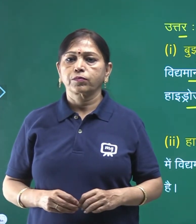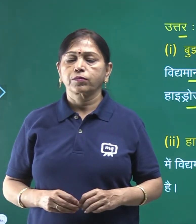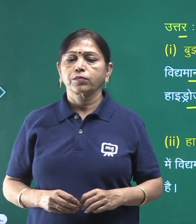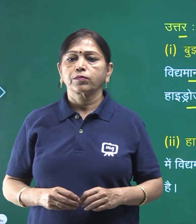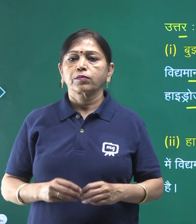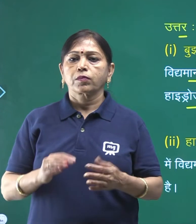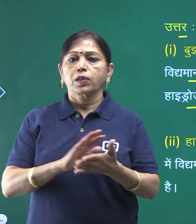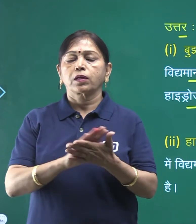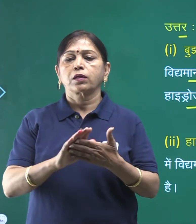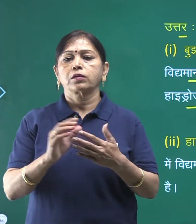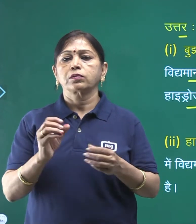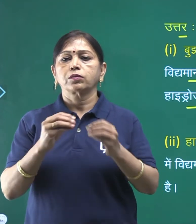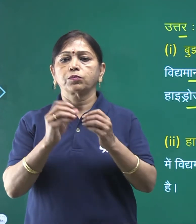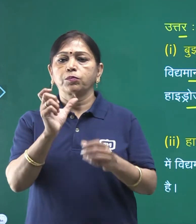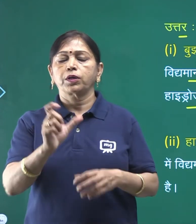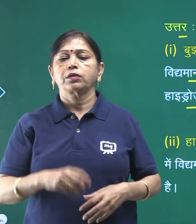हाइड्रोजन ब्रोमाइड